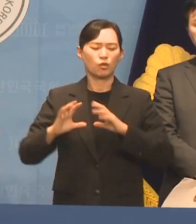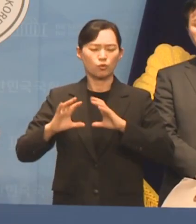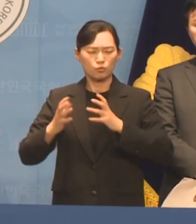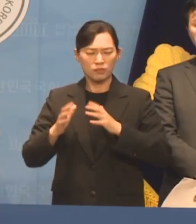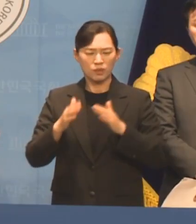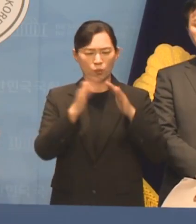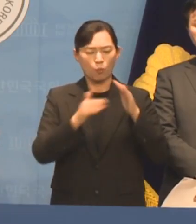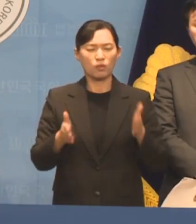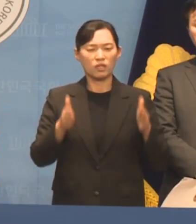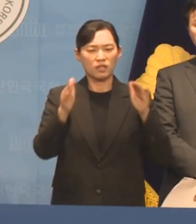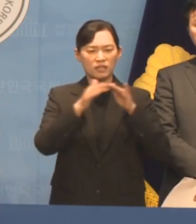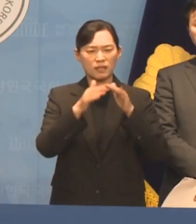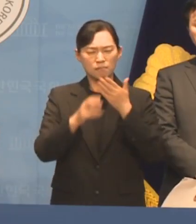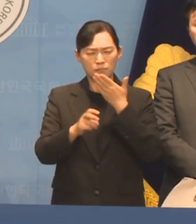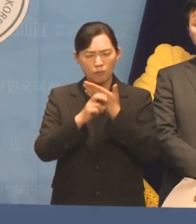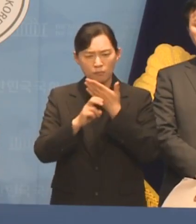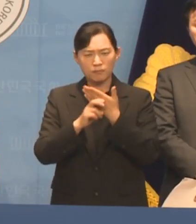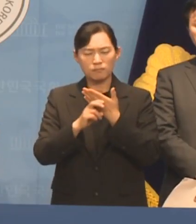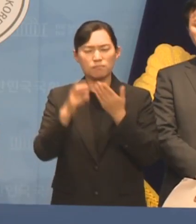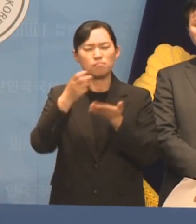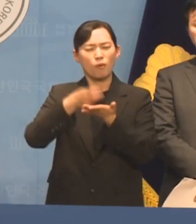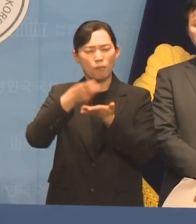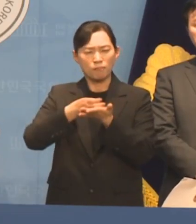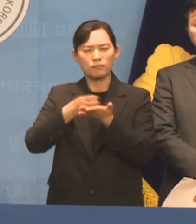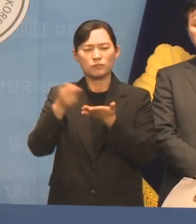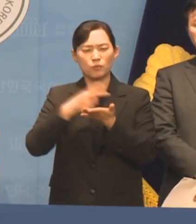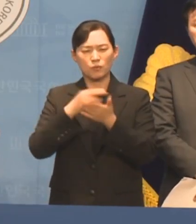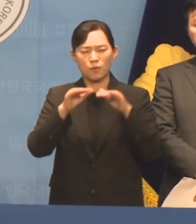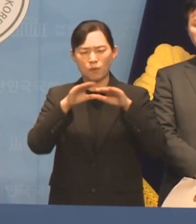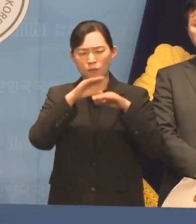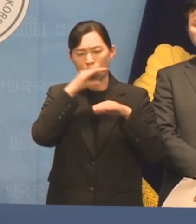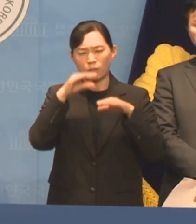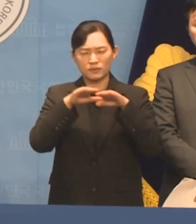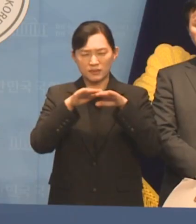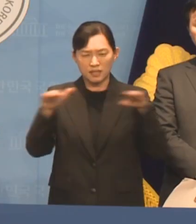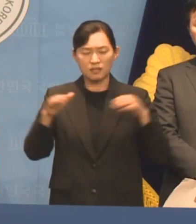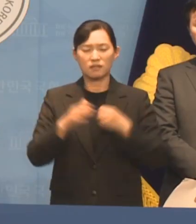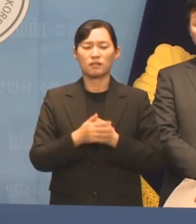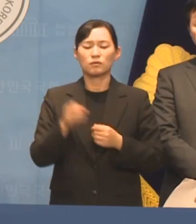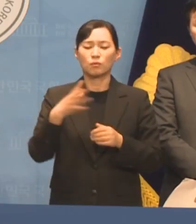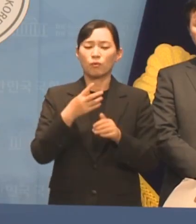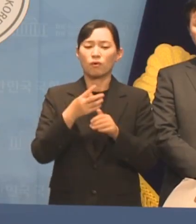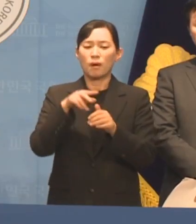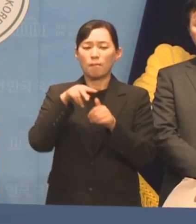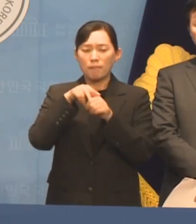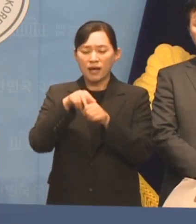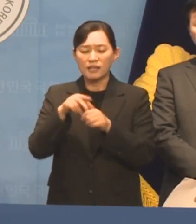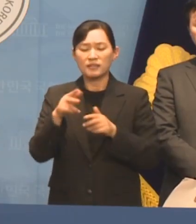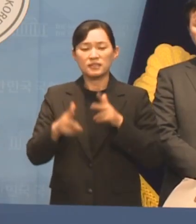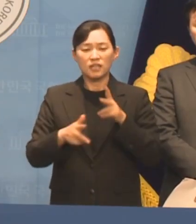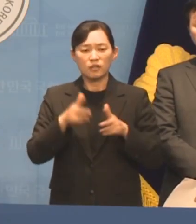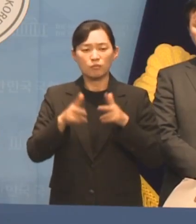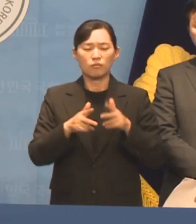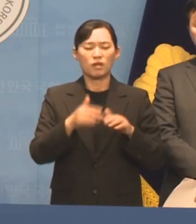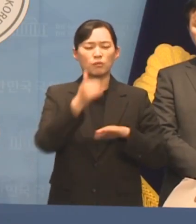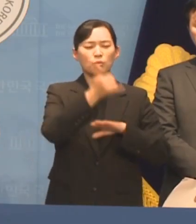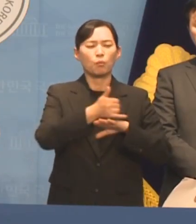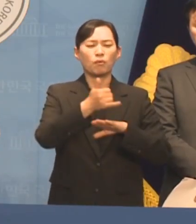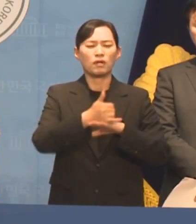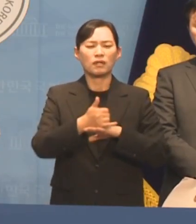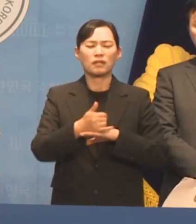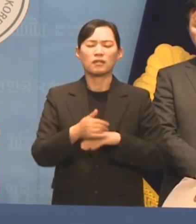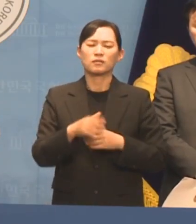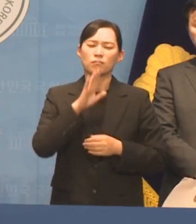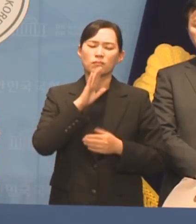공공기관의 인사 원칙과 공정성을 해치고 우리나라 말산업과 농업정책 전반을 위협하는 무모한